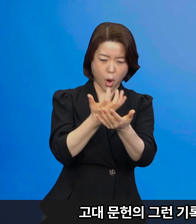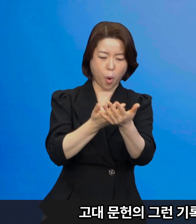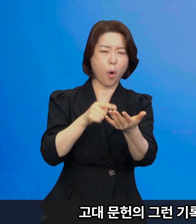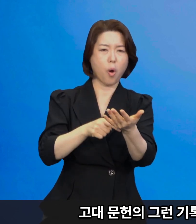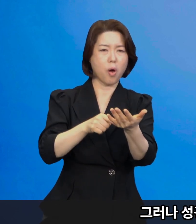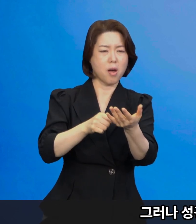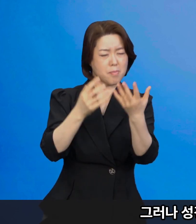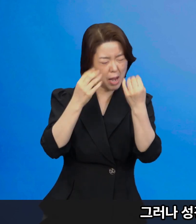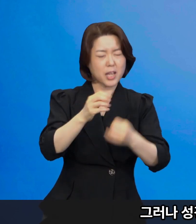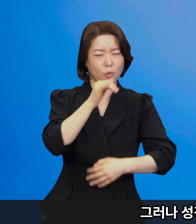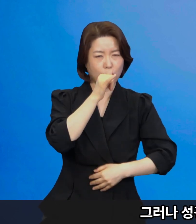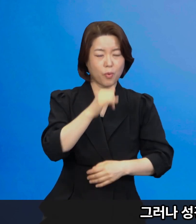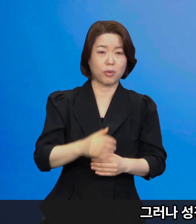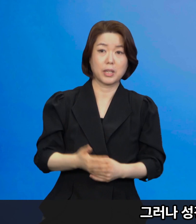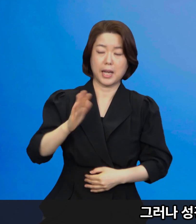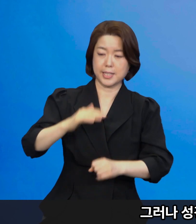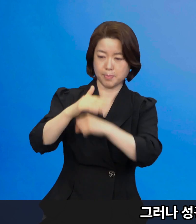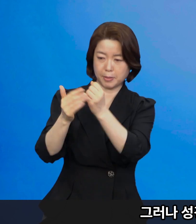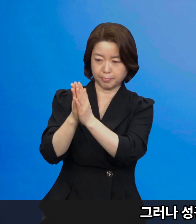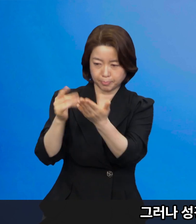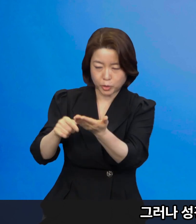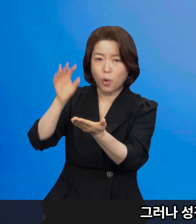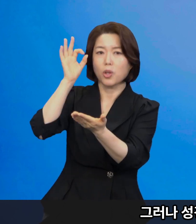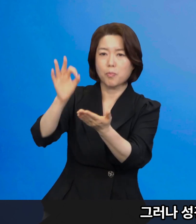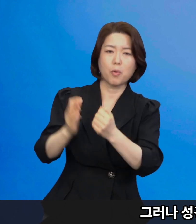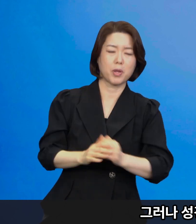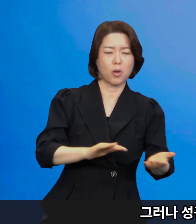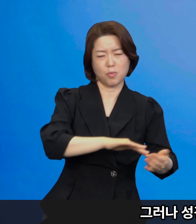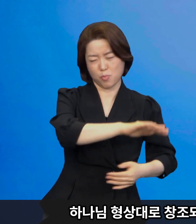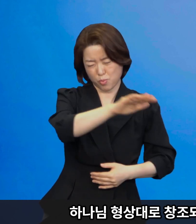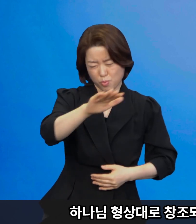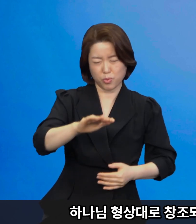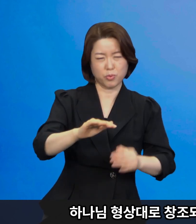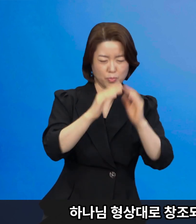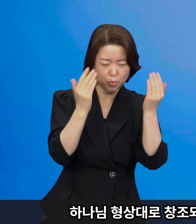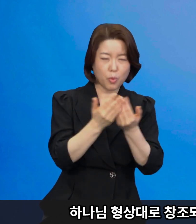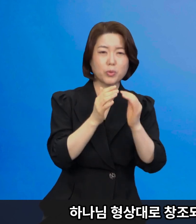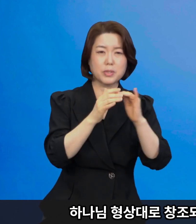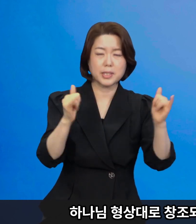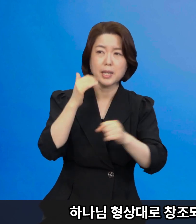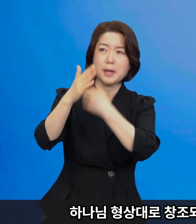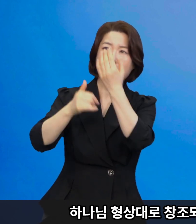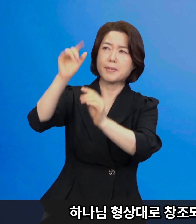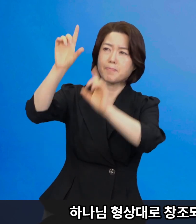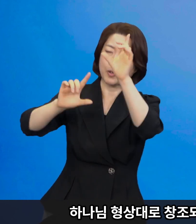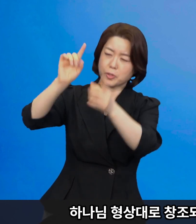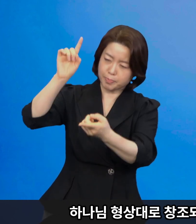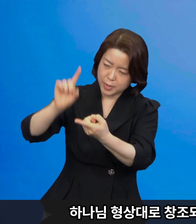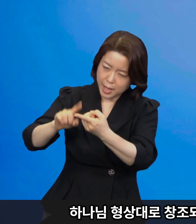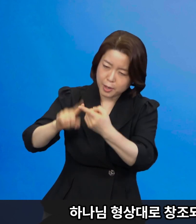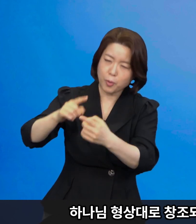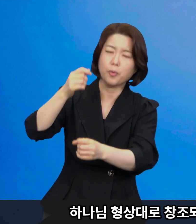참으로 많이 있습니다. 그러나 성경은 모든 인간이 하나님 형상대로